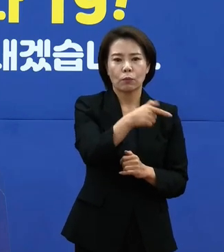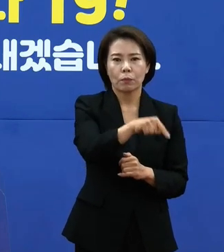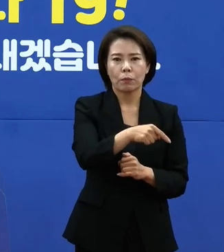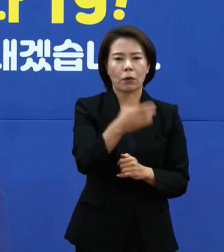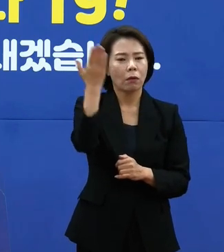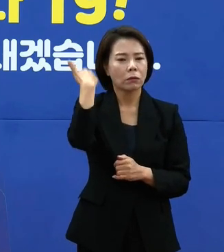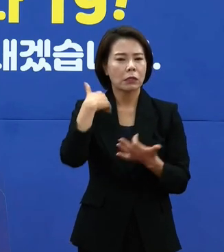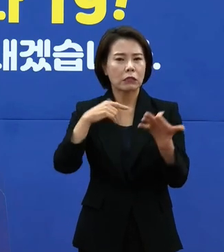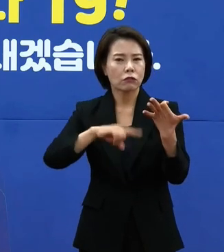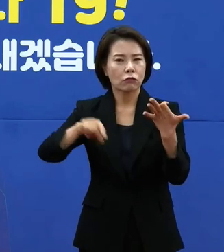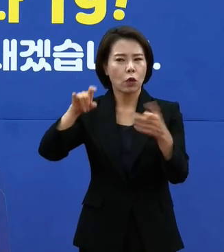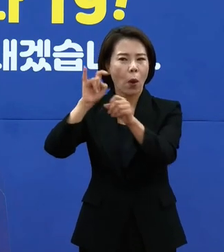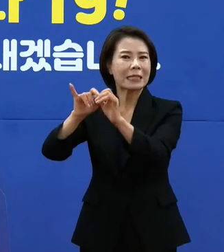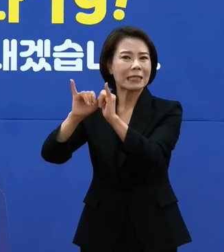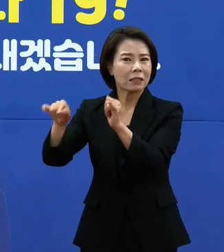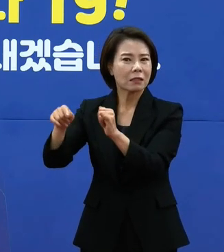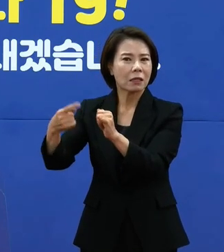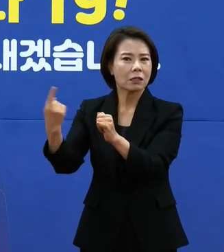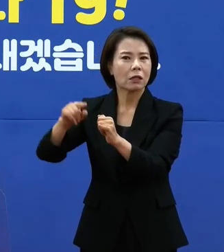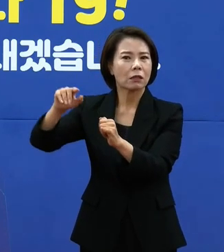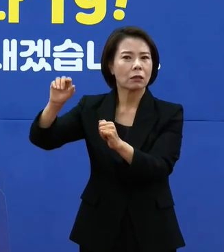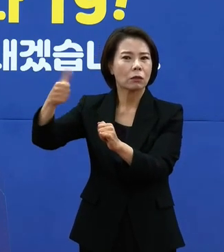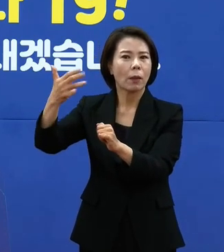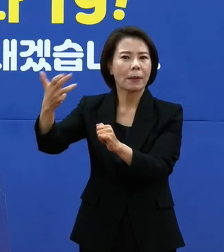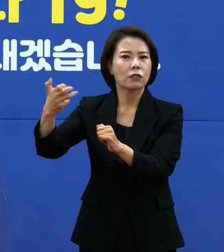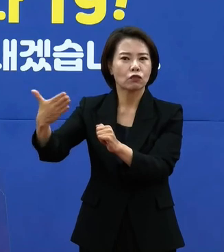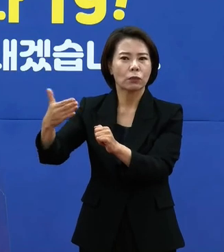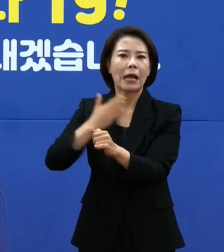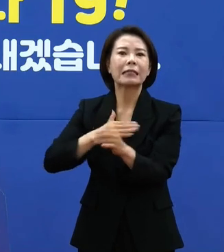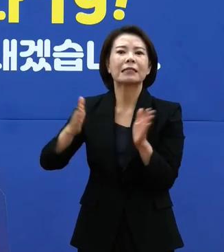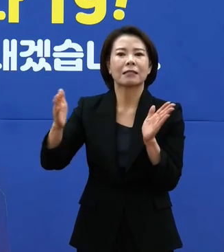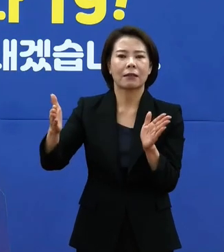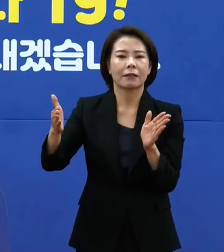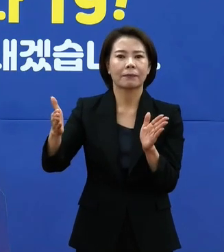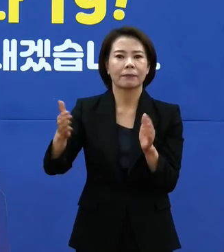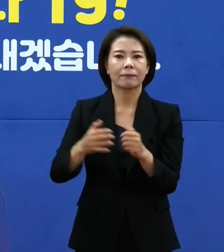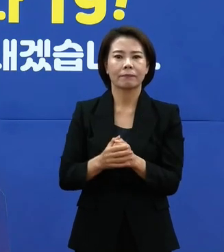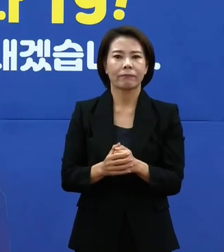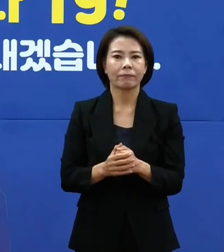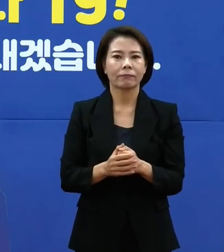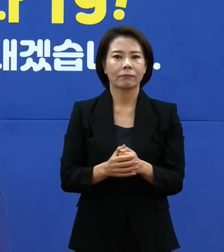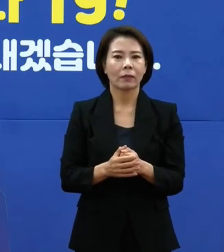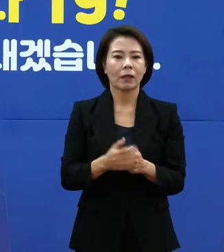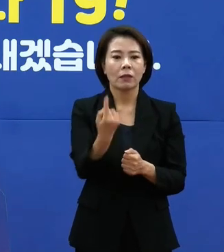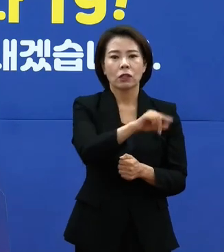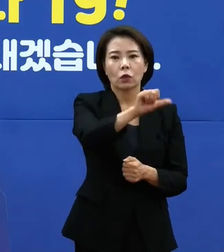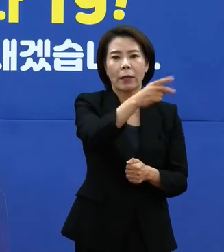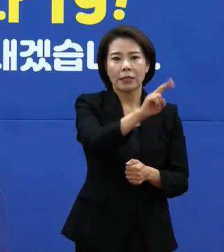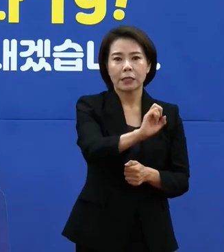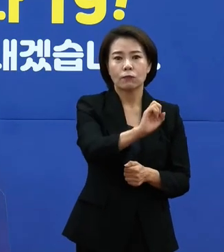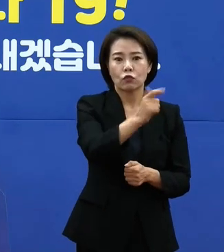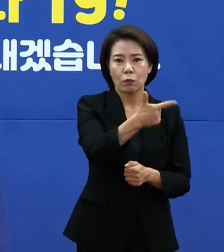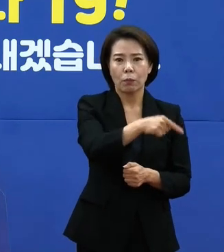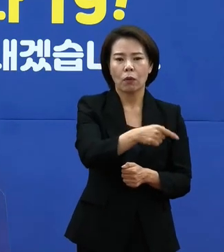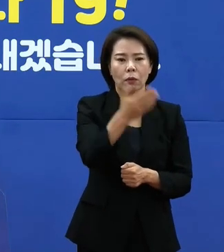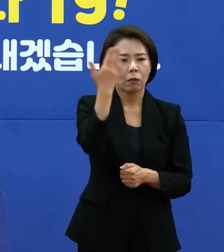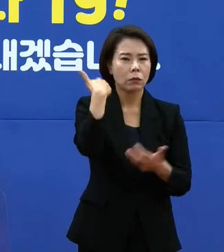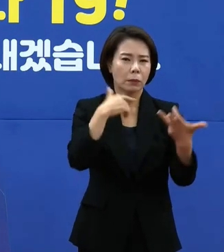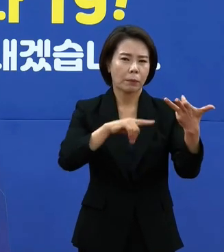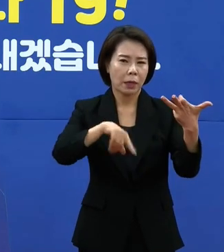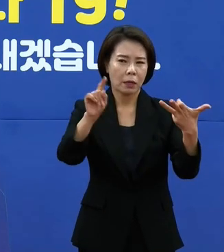지난 19일 확진된 1489번의 지인입니다. 제주 1526번은 지난